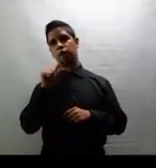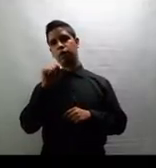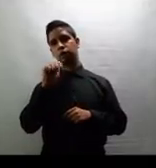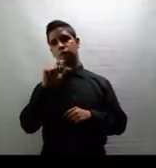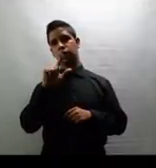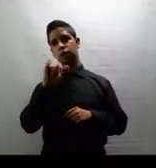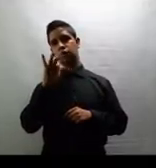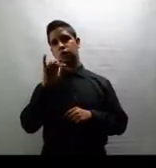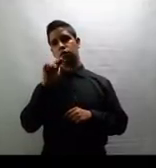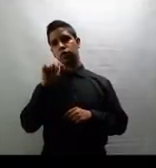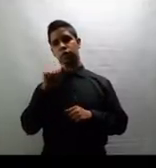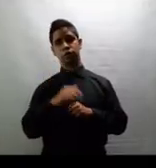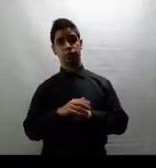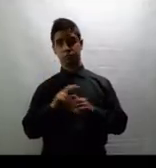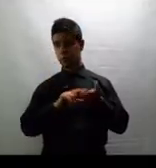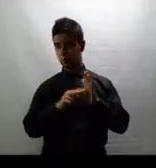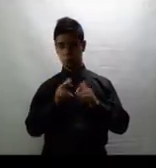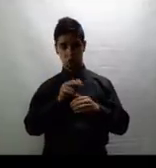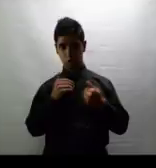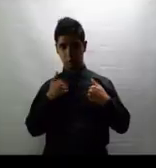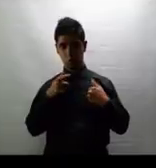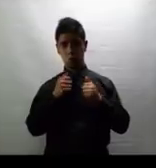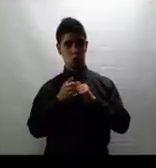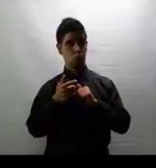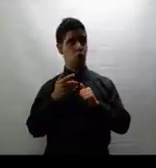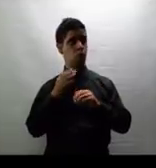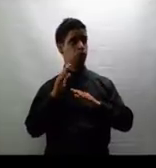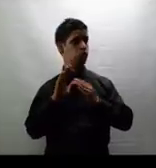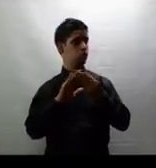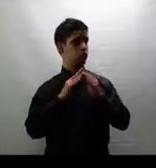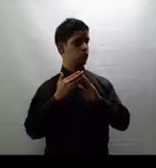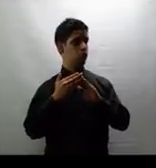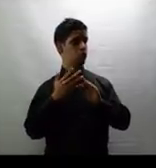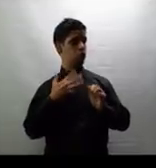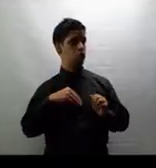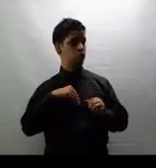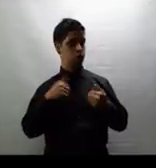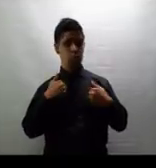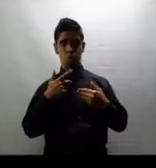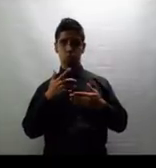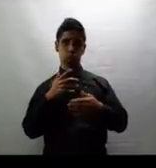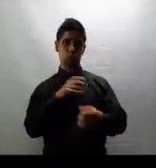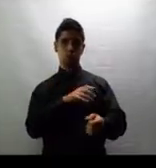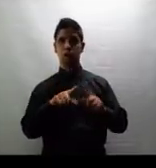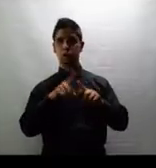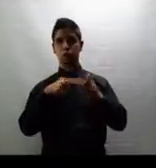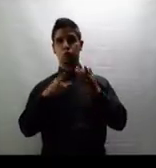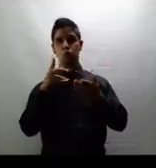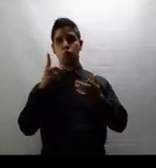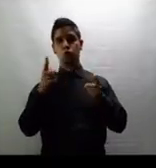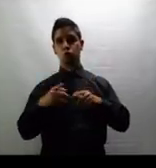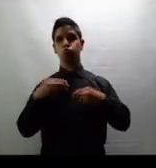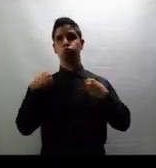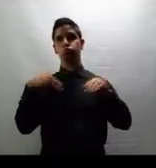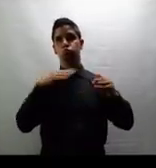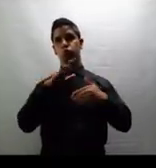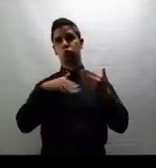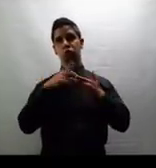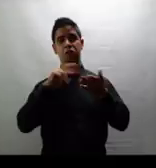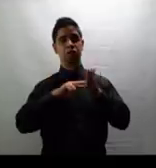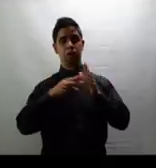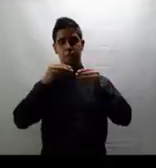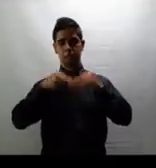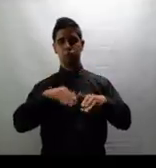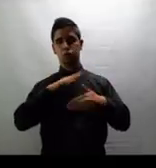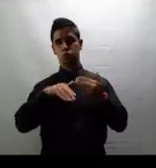la telefónica tenía nosotros como pueblo como dueños teníamos eso bueno pues se vendió todo y ahí perdimos